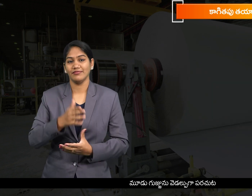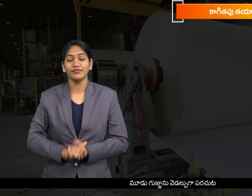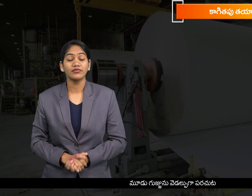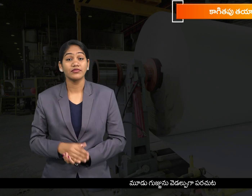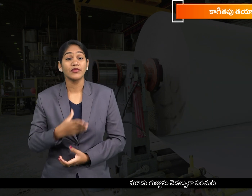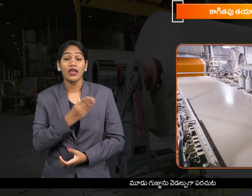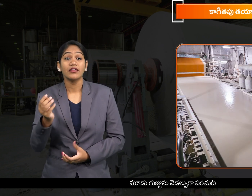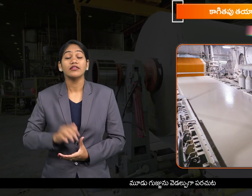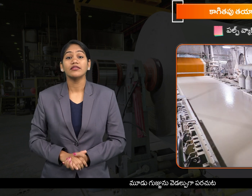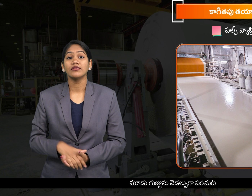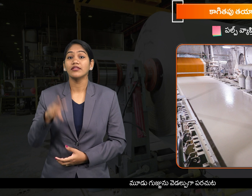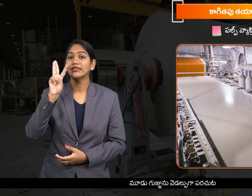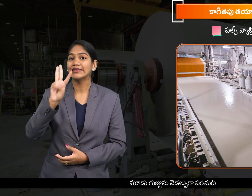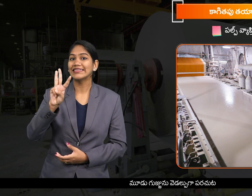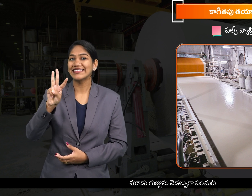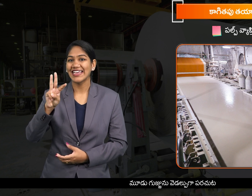3. గుజ్జును వెడల్పుగా పరచుట.